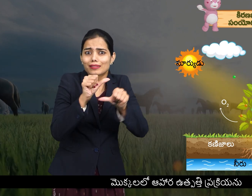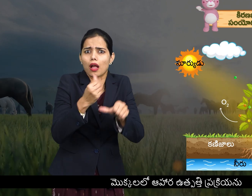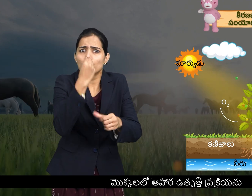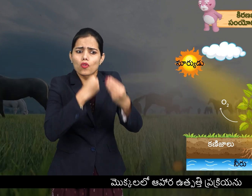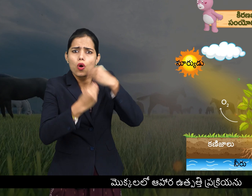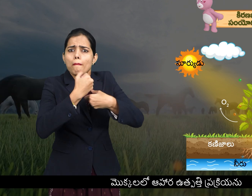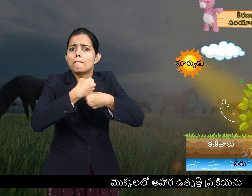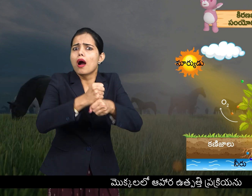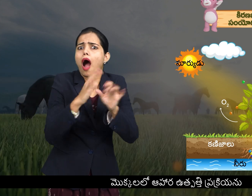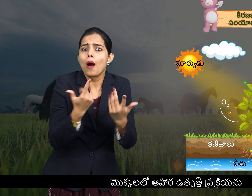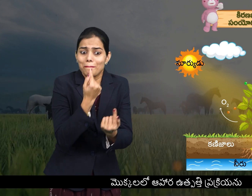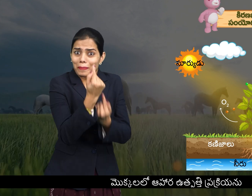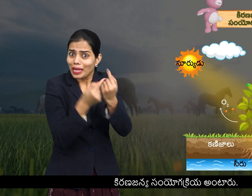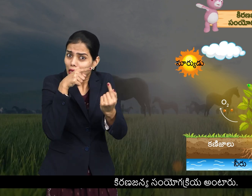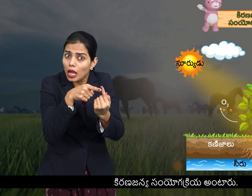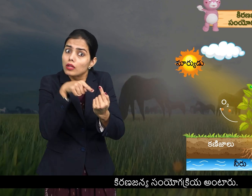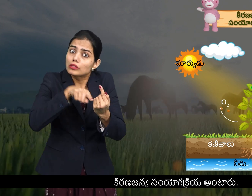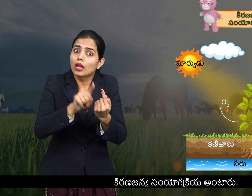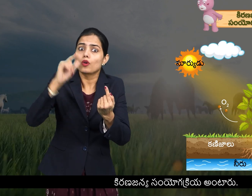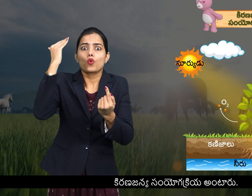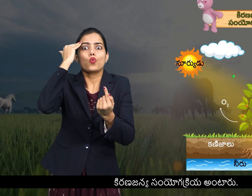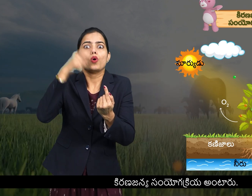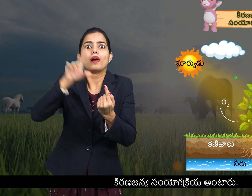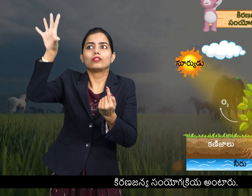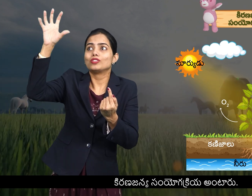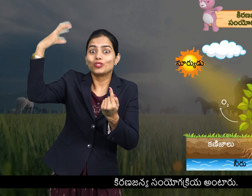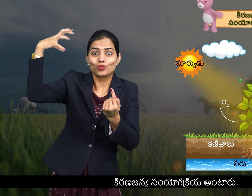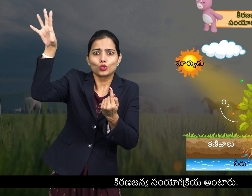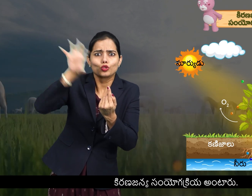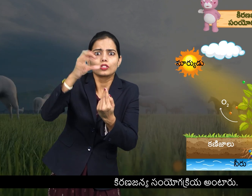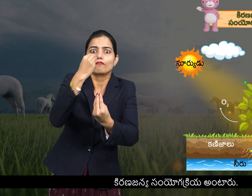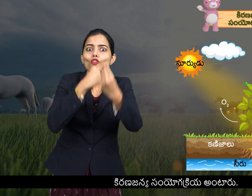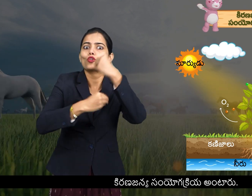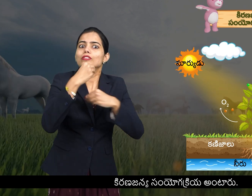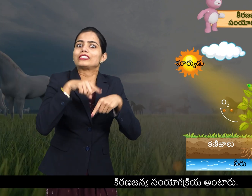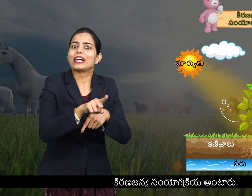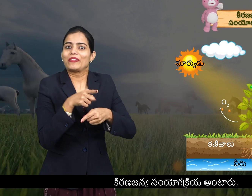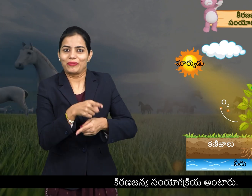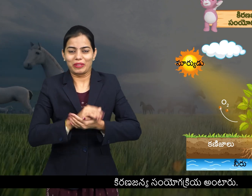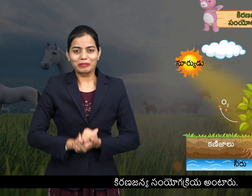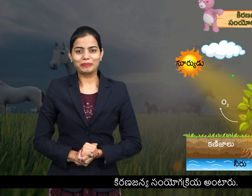మొక్కలలో ఆహార ఉత్పత్తి ప్రక్రియను కిరణజన్య సంయోగ క్రియ అంటారు.